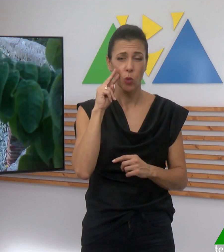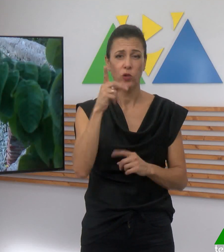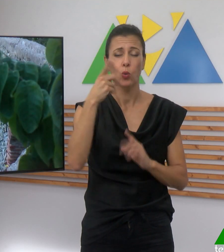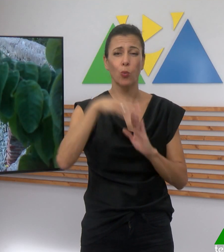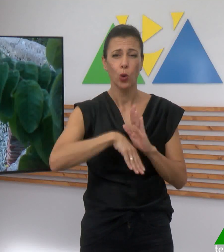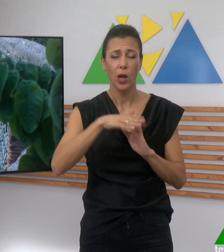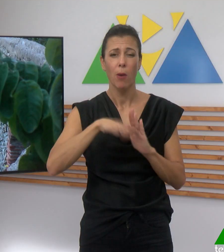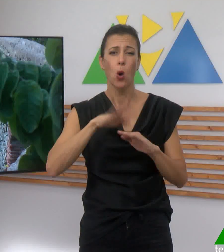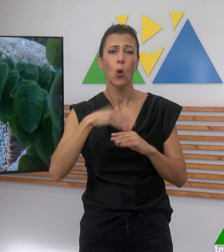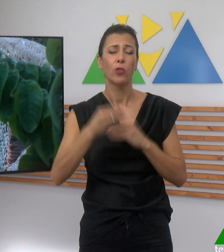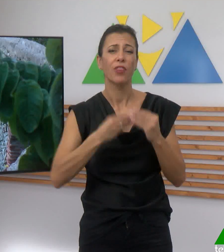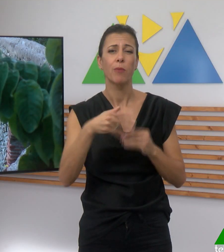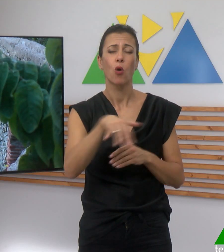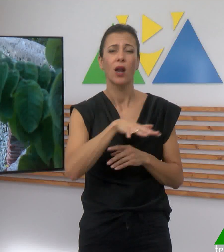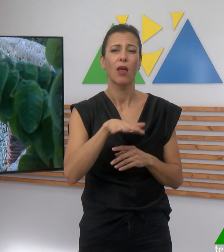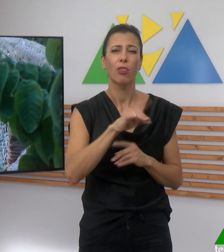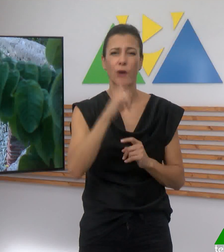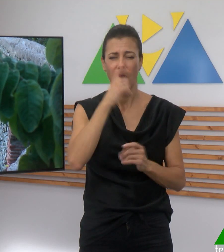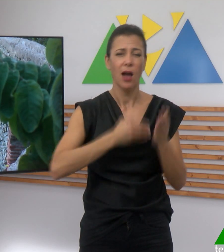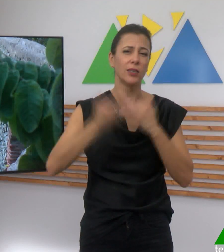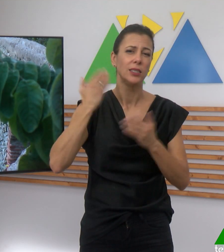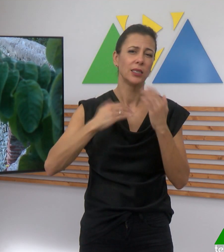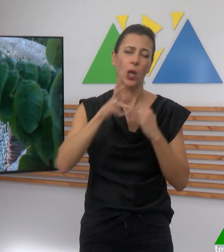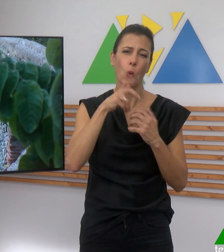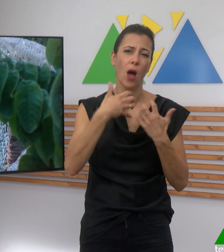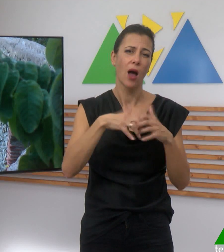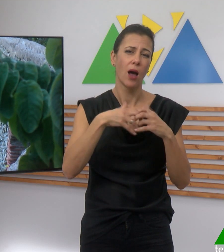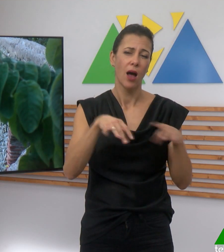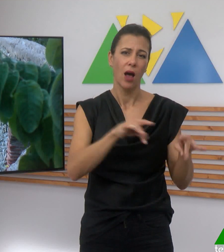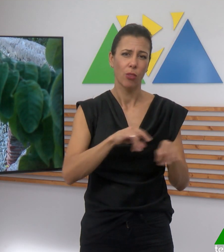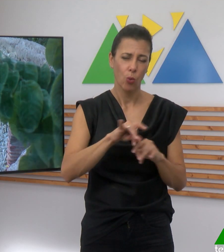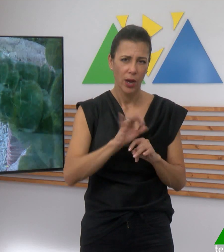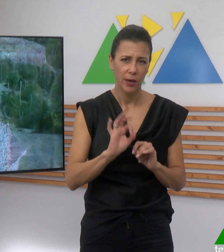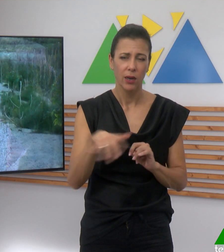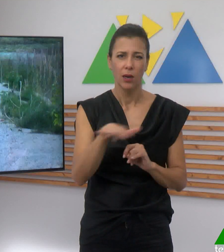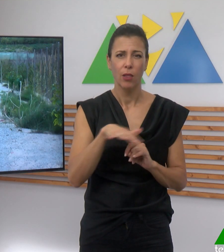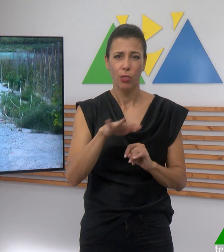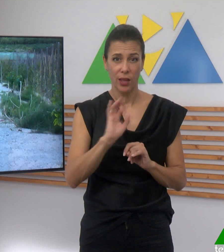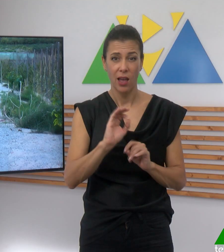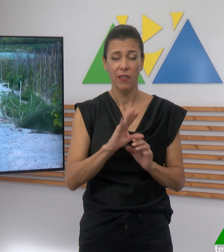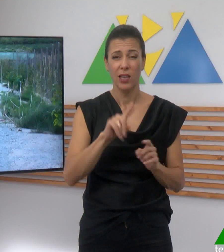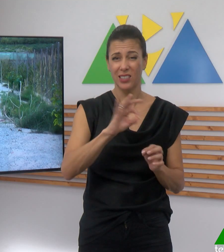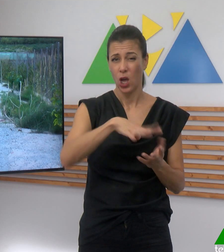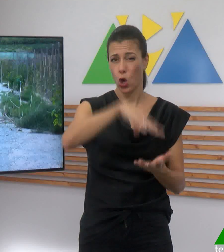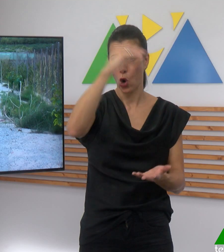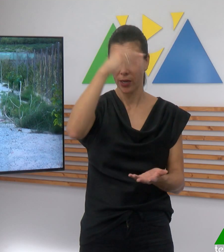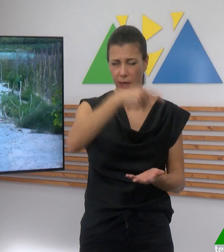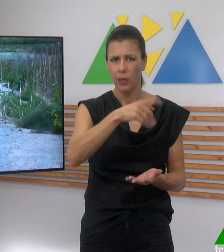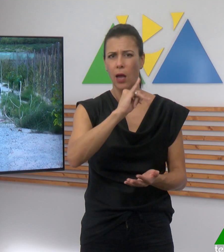hicimos la zona de la antigua azucarera de la zona de de la Colina por detrás todavía se conserva el molino de